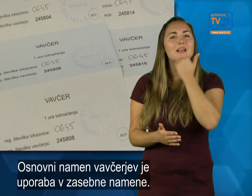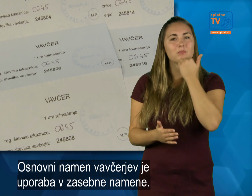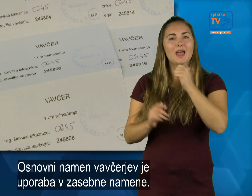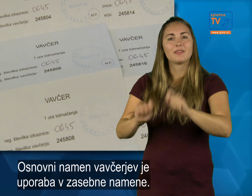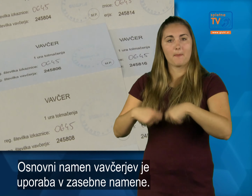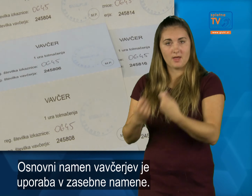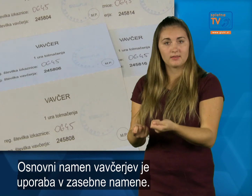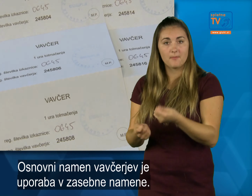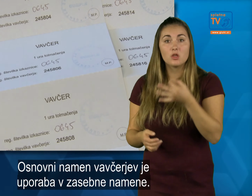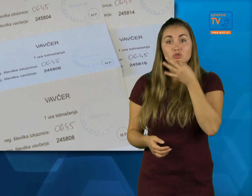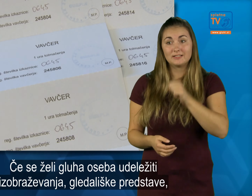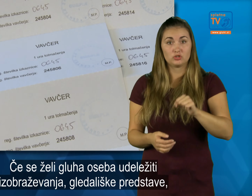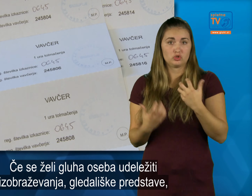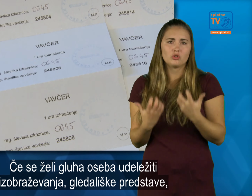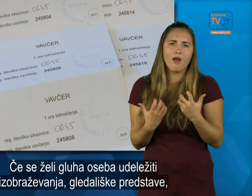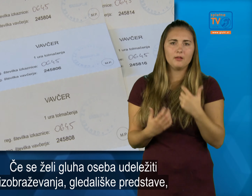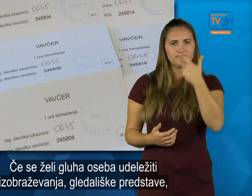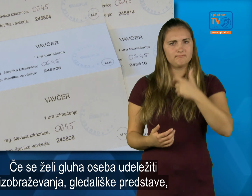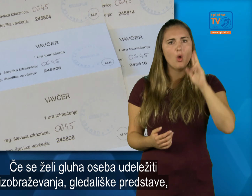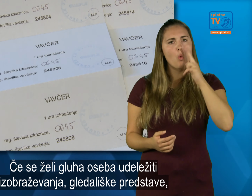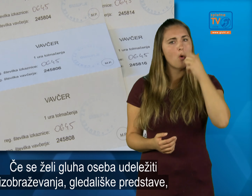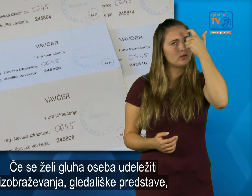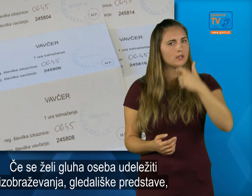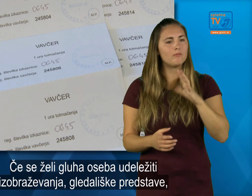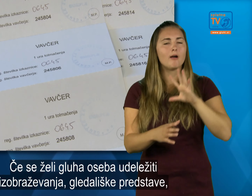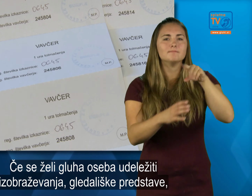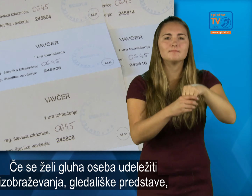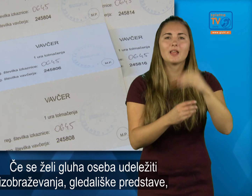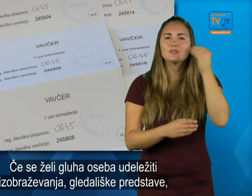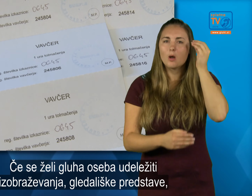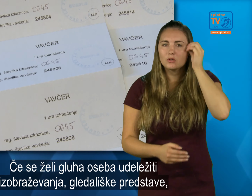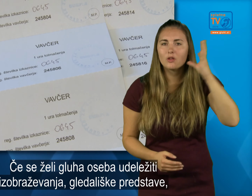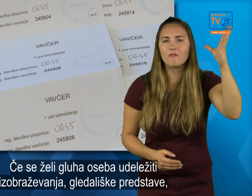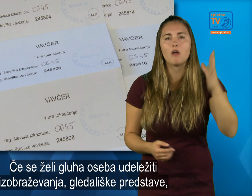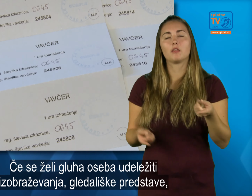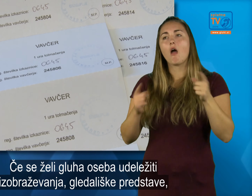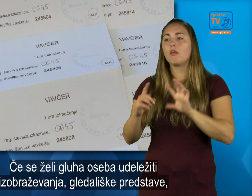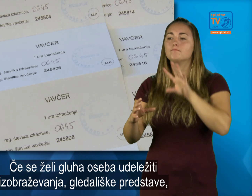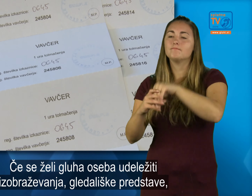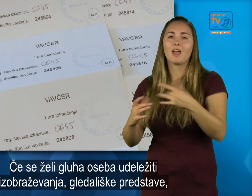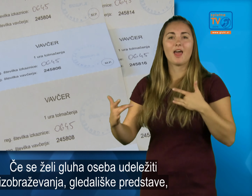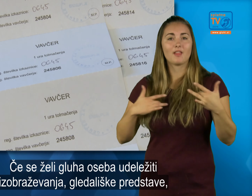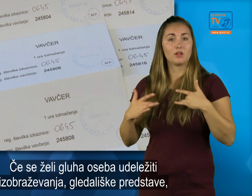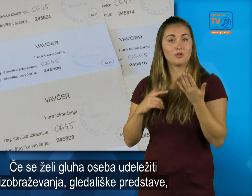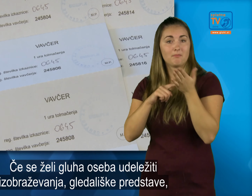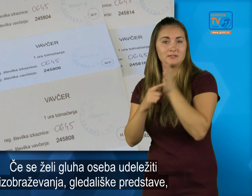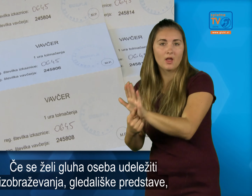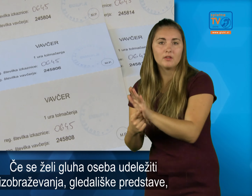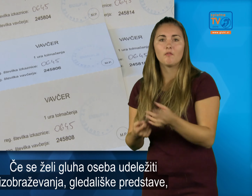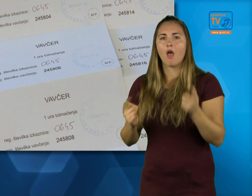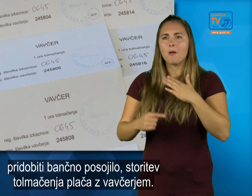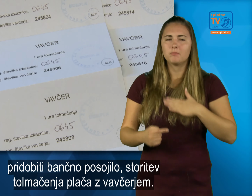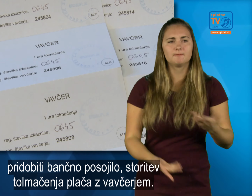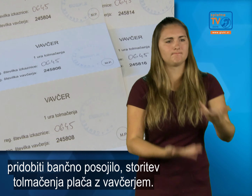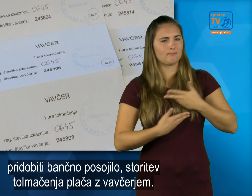namene. Če se želi gluha oseba udeležiti izobraževanja, gledališke predstave, pridobiti